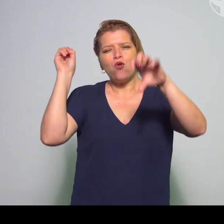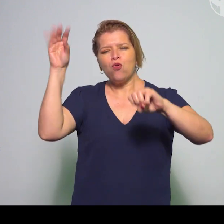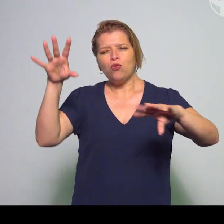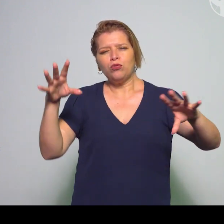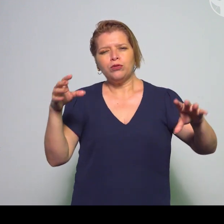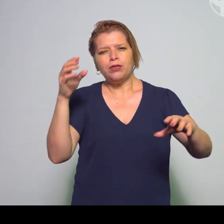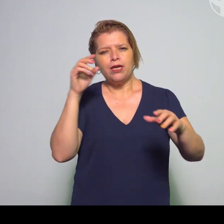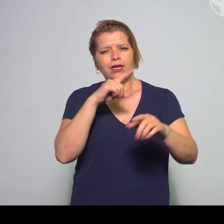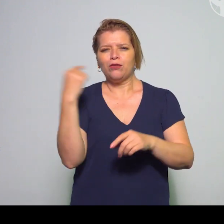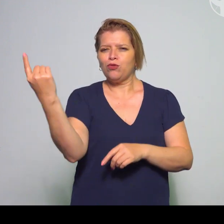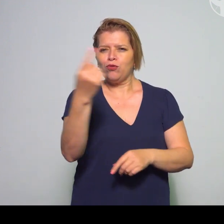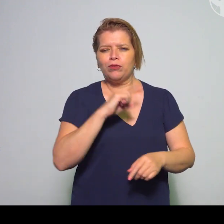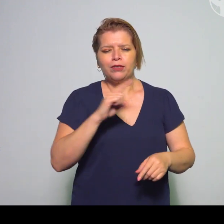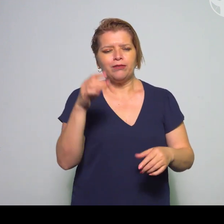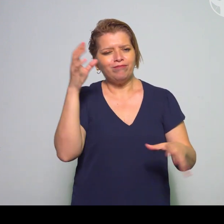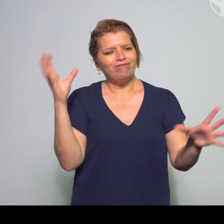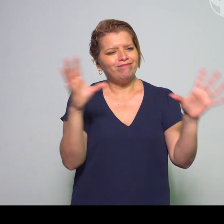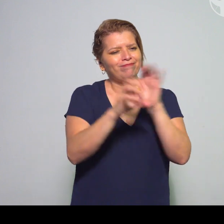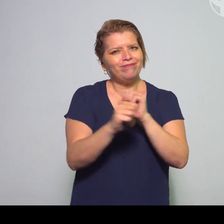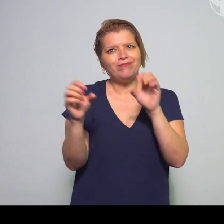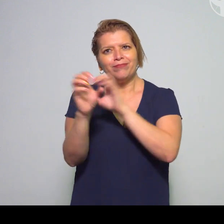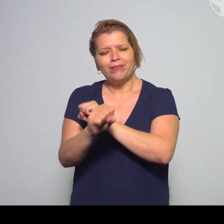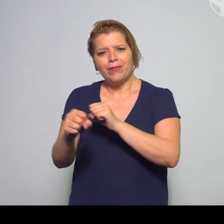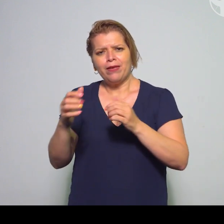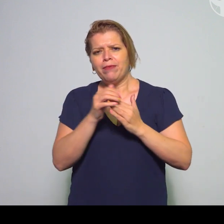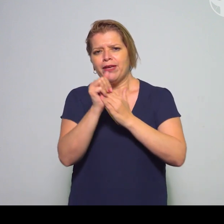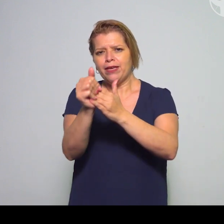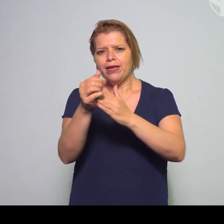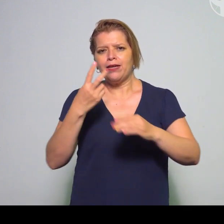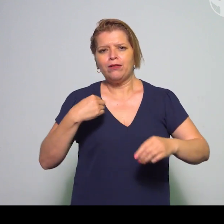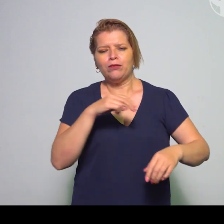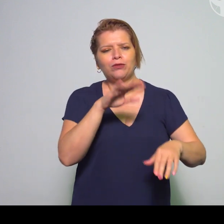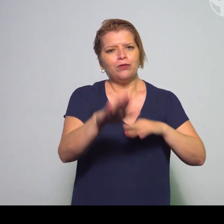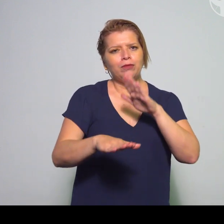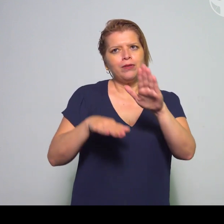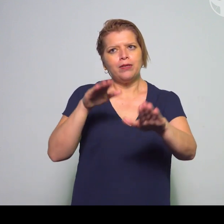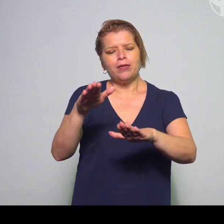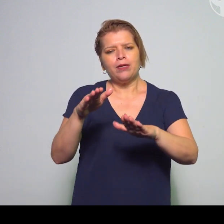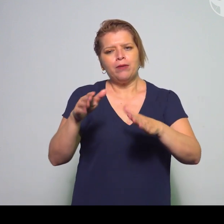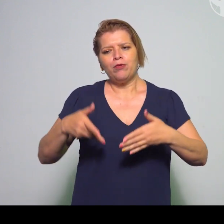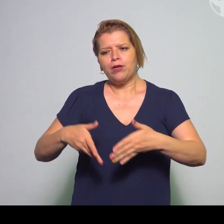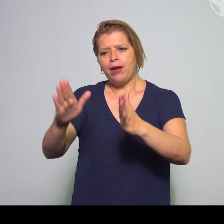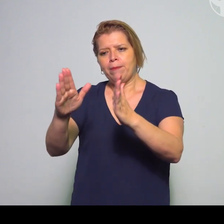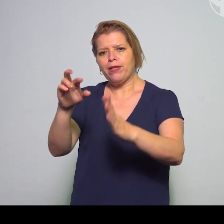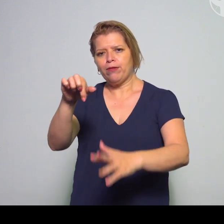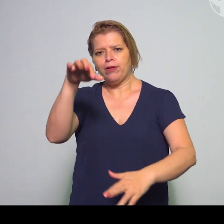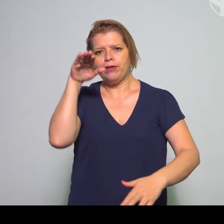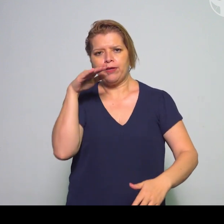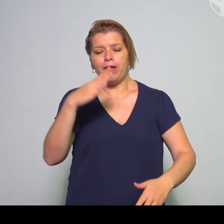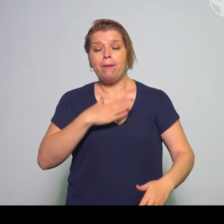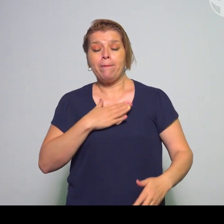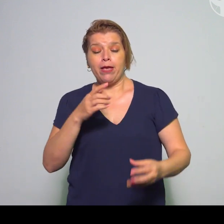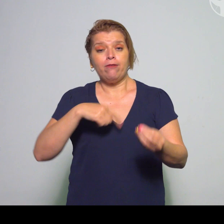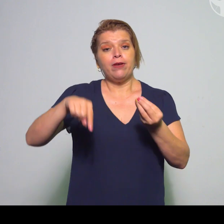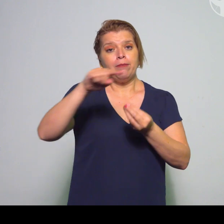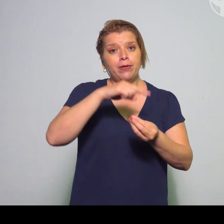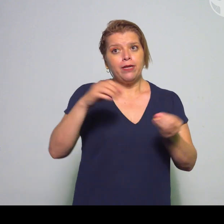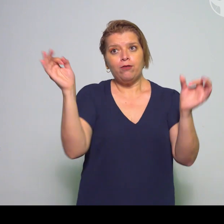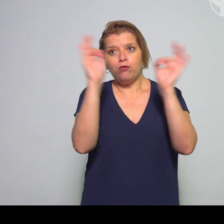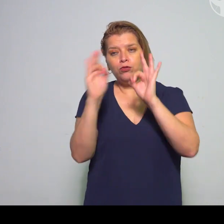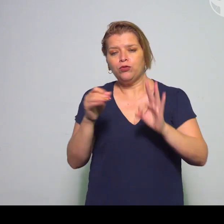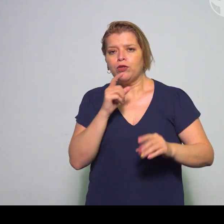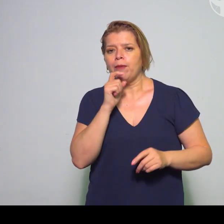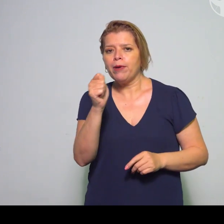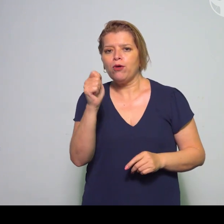más terrible oscuridad, para guiar nuestros pasos por la senda de la paz. Mi familia